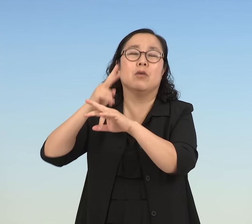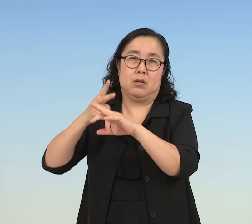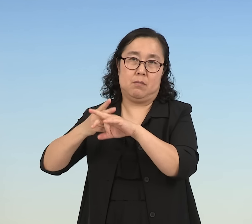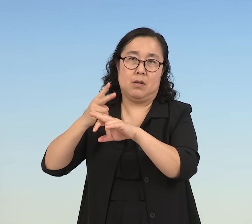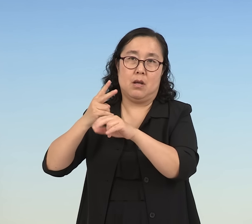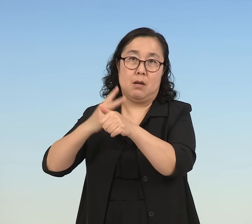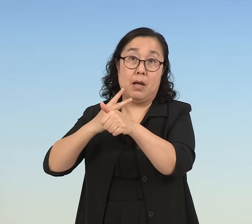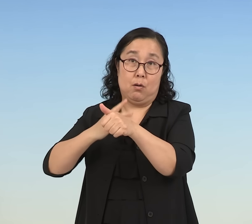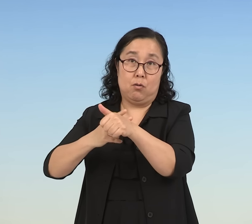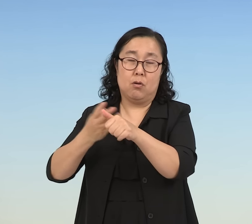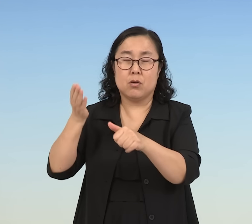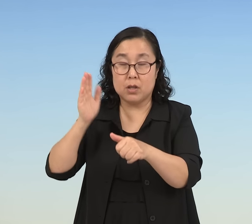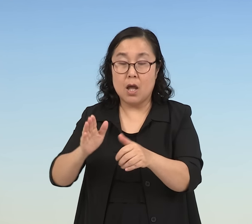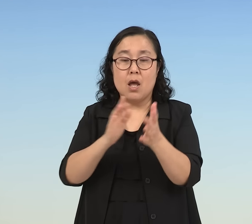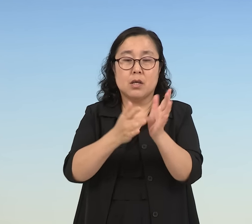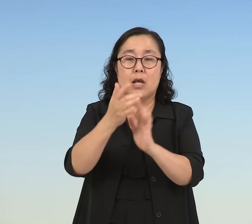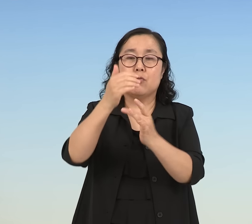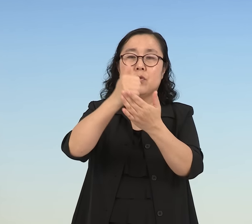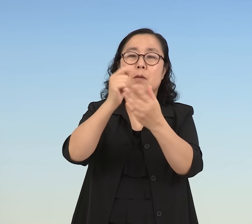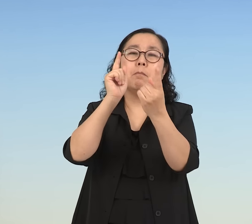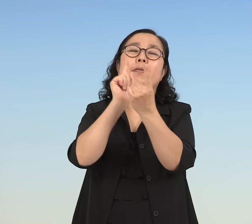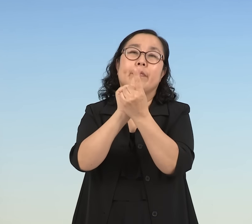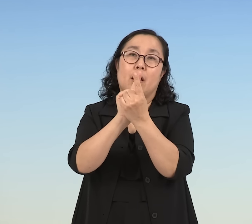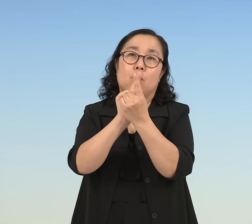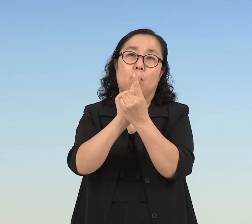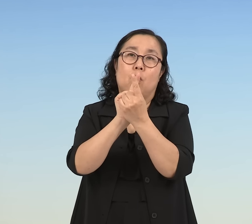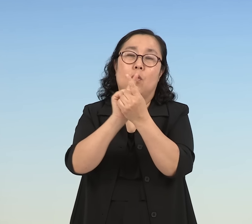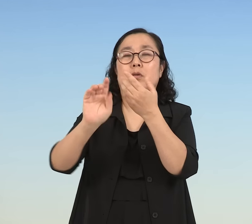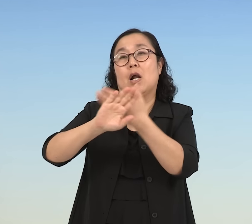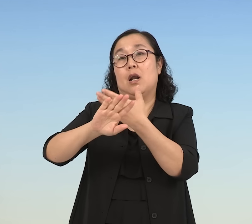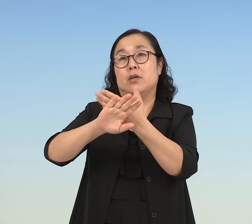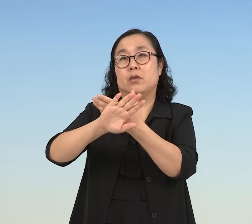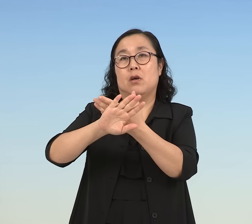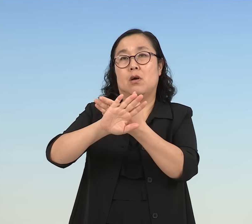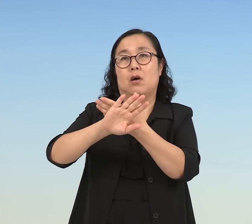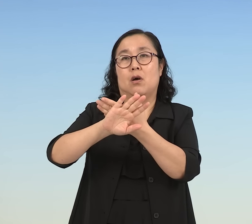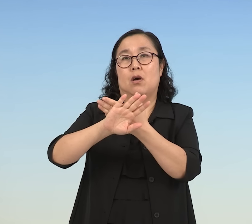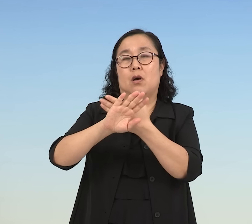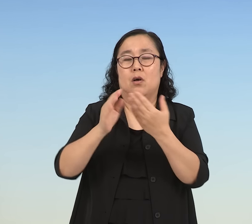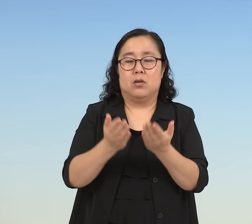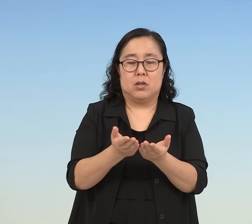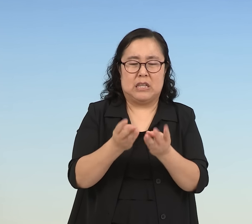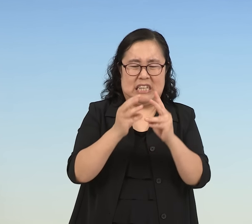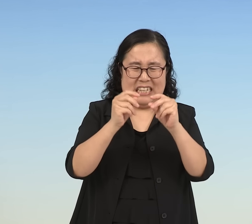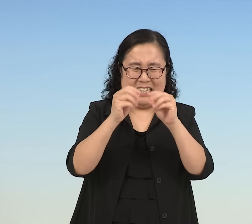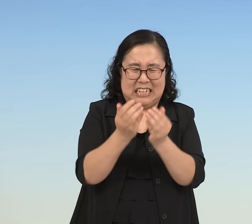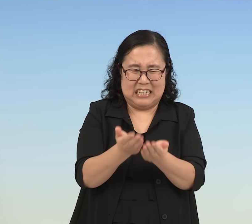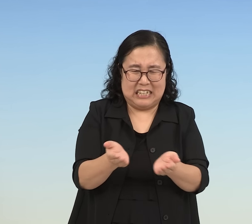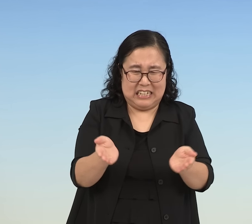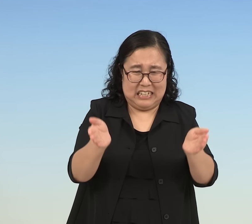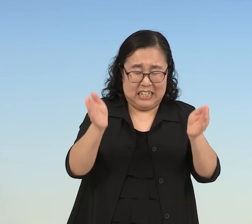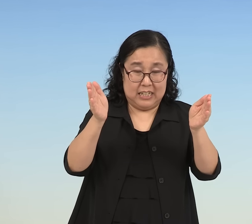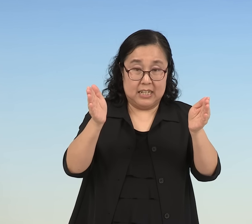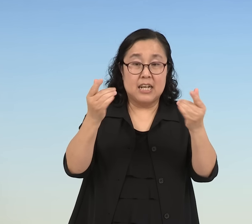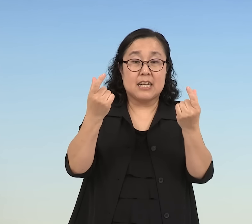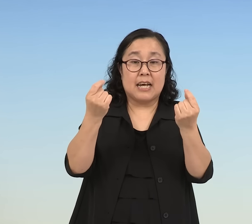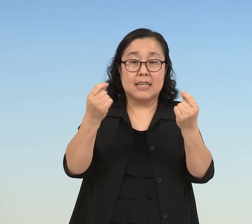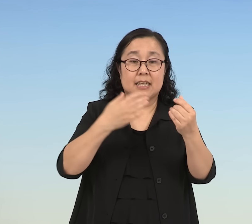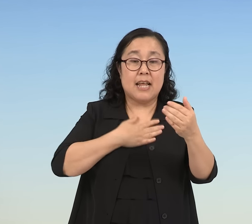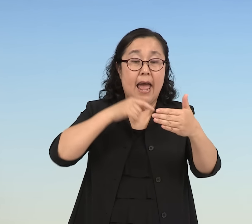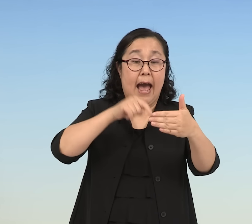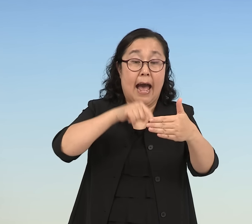그랬던 바울이 예수님을 만나고 액센트가 달라진 거예요. 이 깨지기 쉬운 질그릇 같은 내 존재에 십자가를